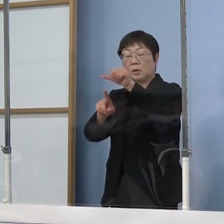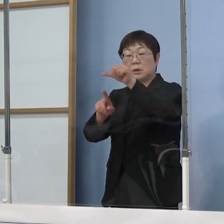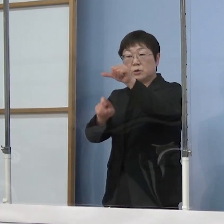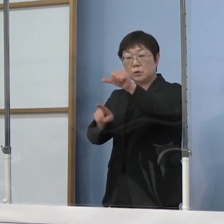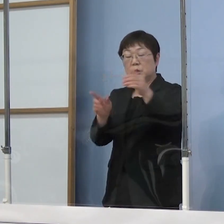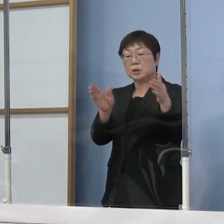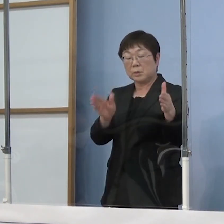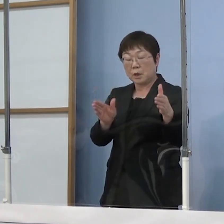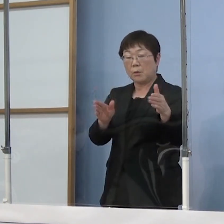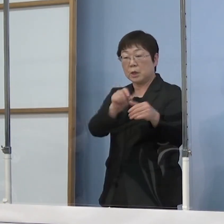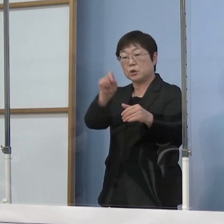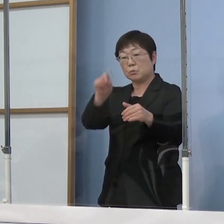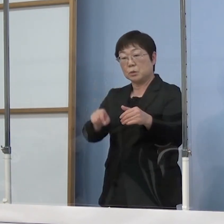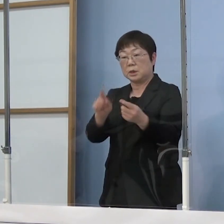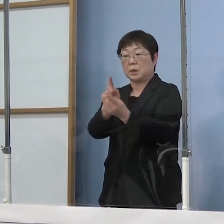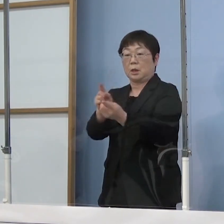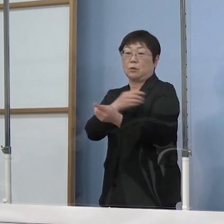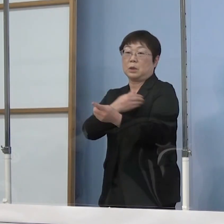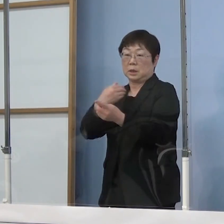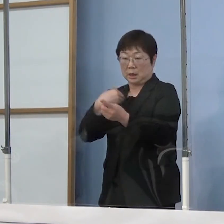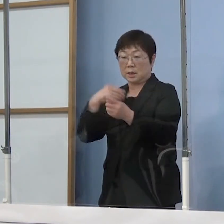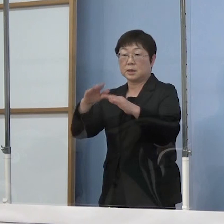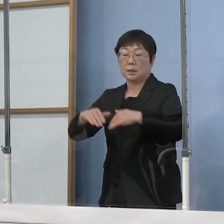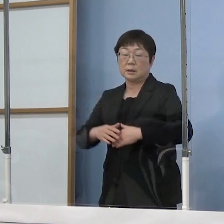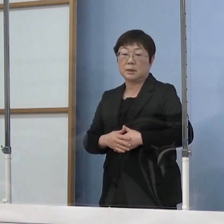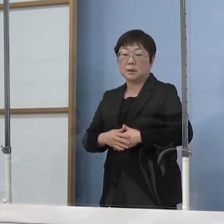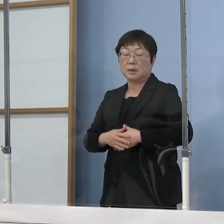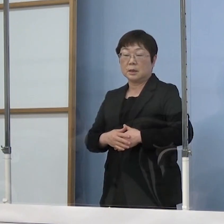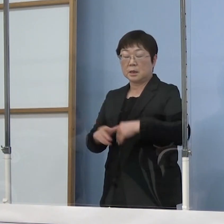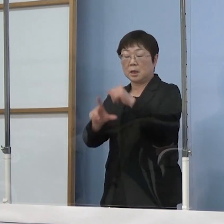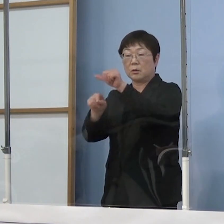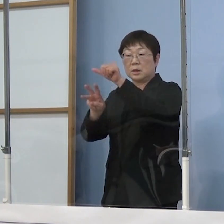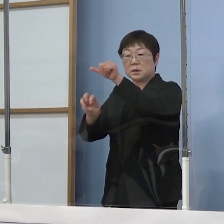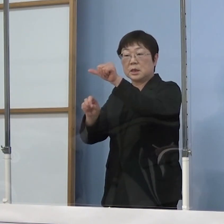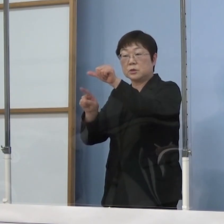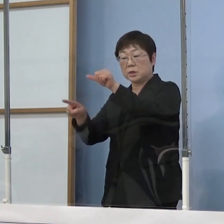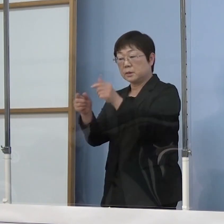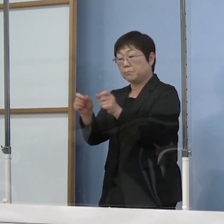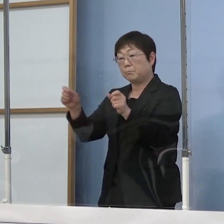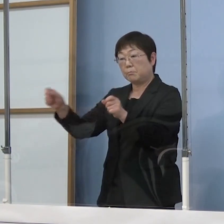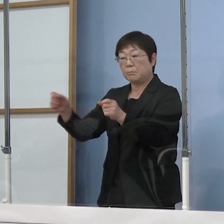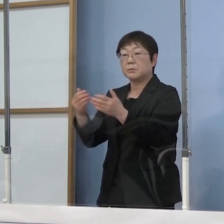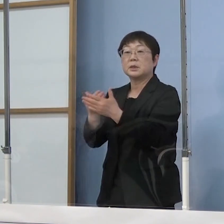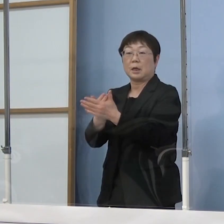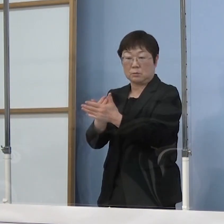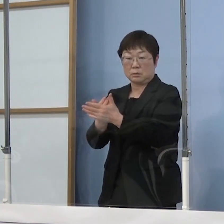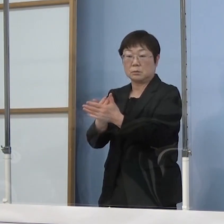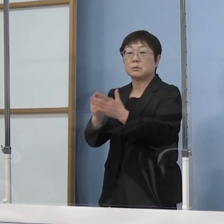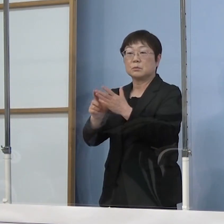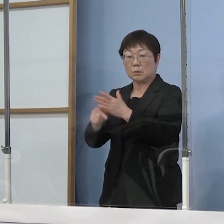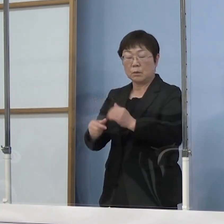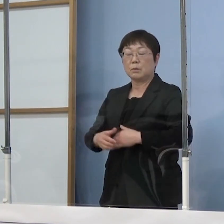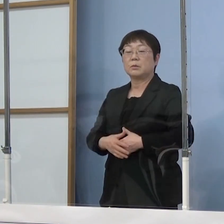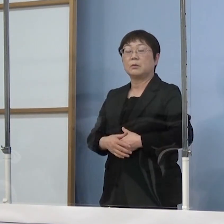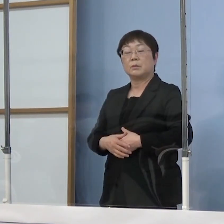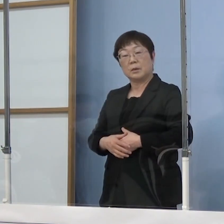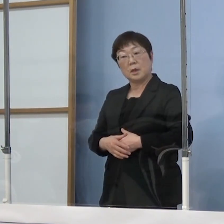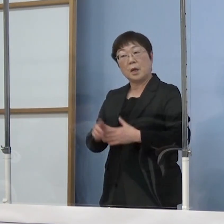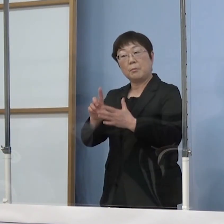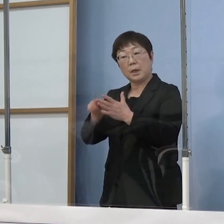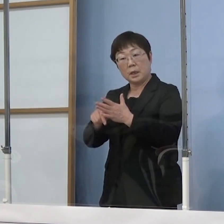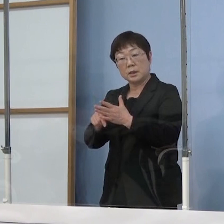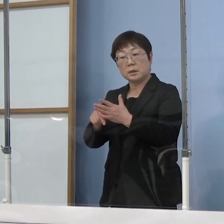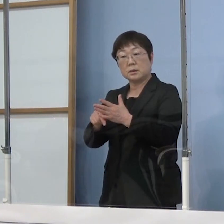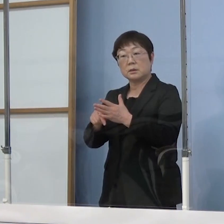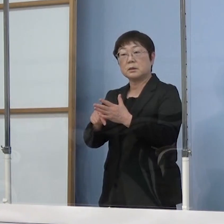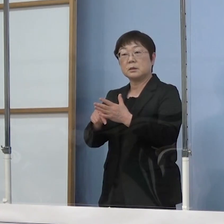分いけるとこのように考えておりましたが、まあ、31日まで延びるということになりますと、まあ、場合によ